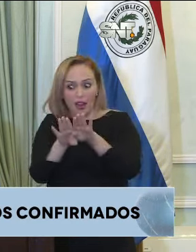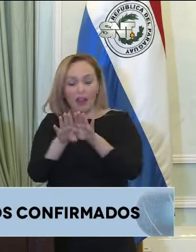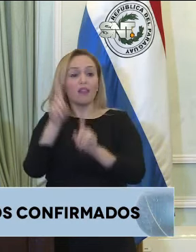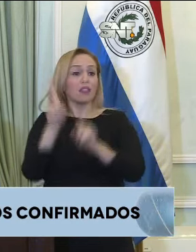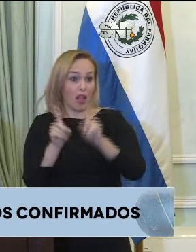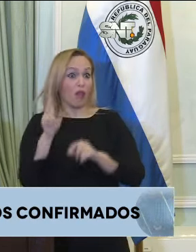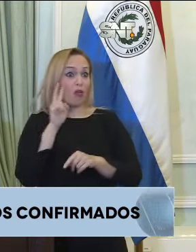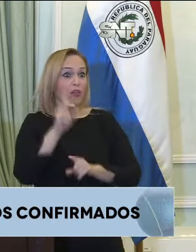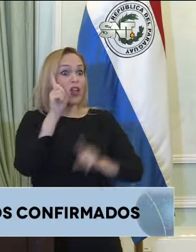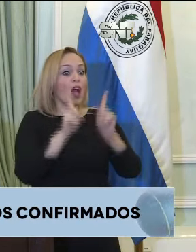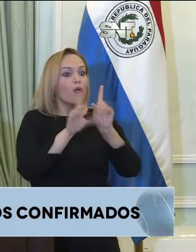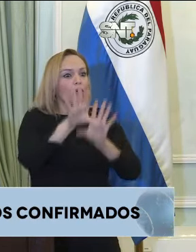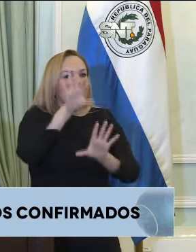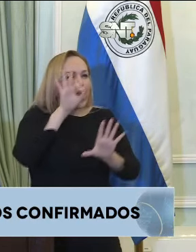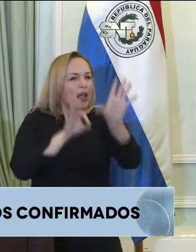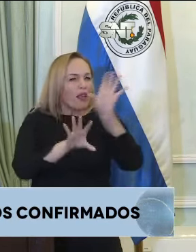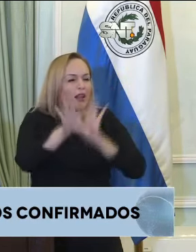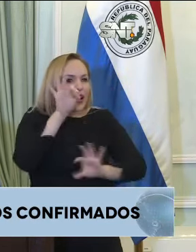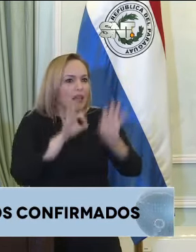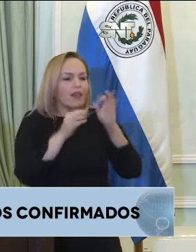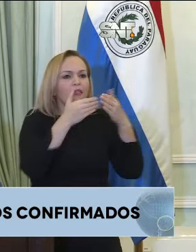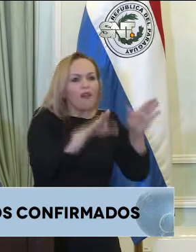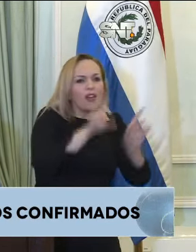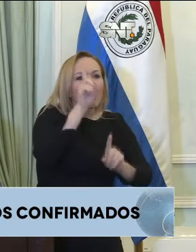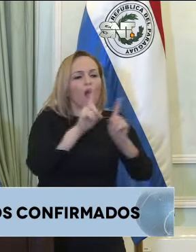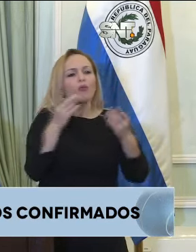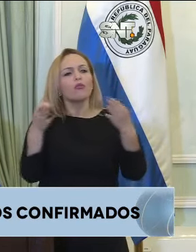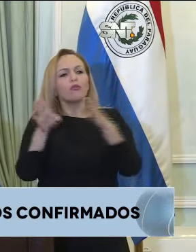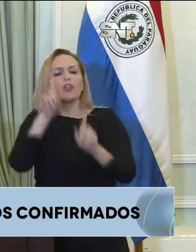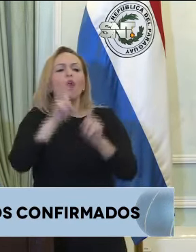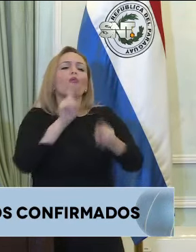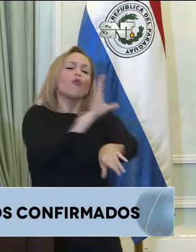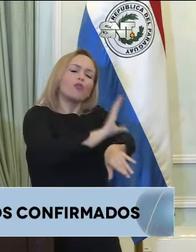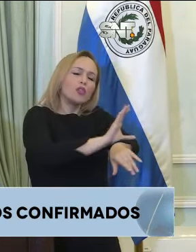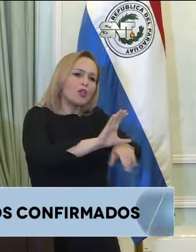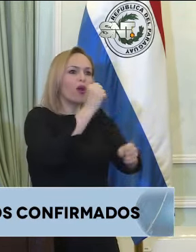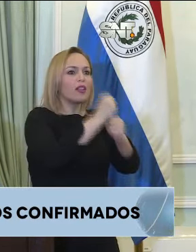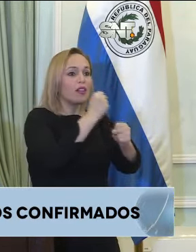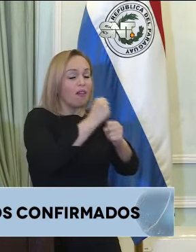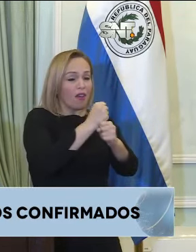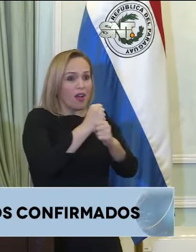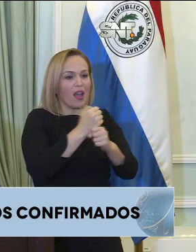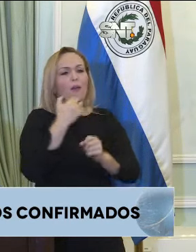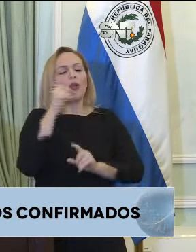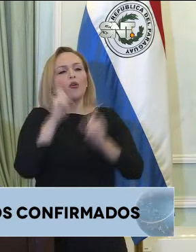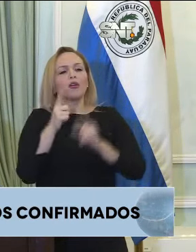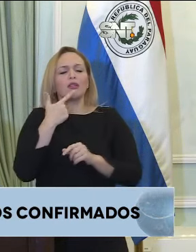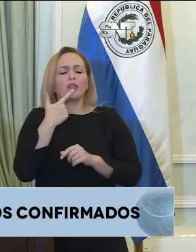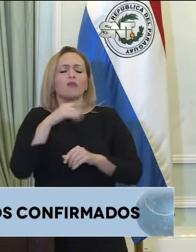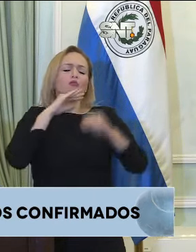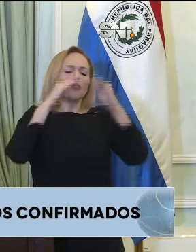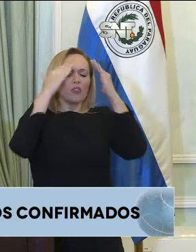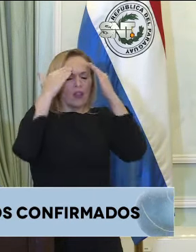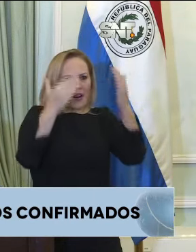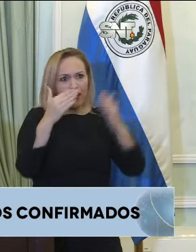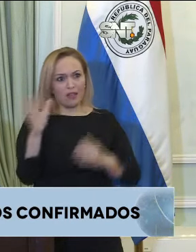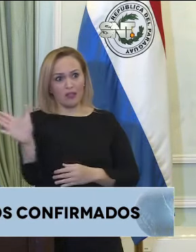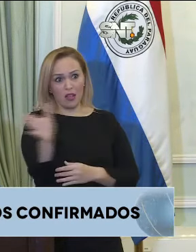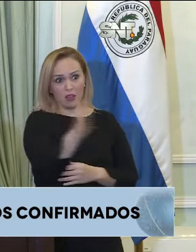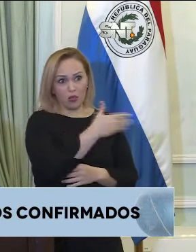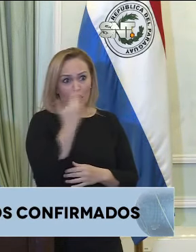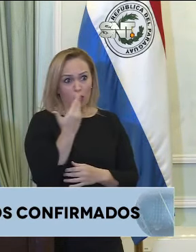mencionar, son los que están exceptuados y que pueden seguir trabajando y les pedimos que así lo hagan. Aprovecho para agradecerles a todos,